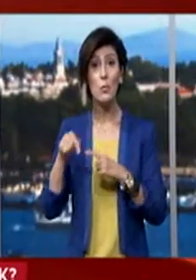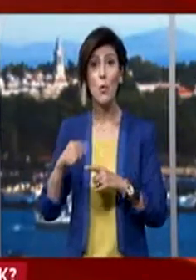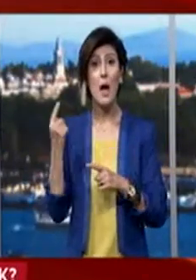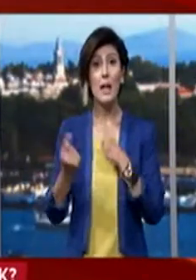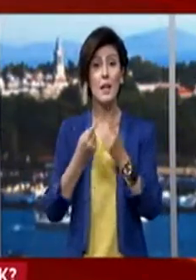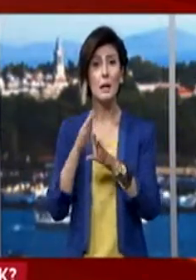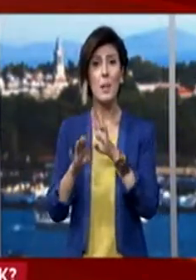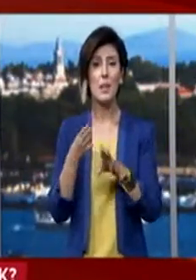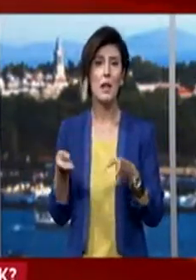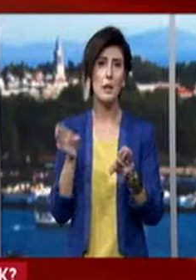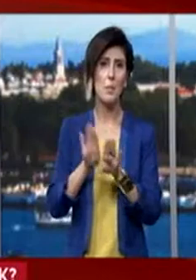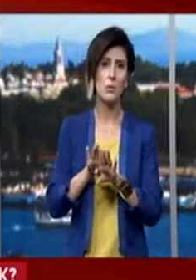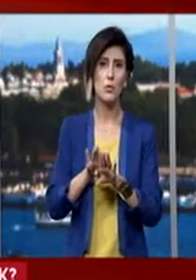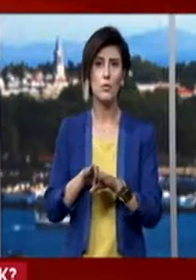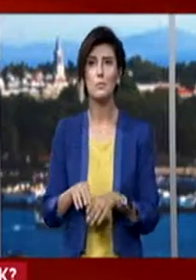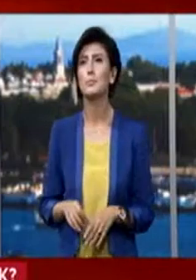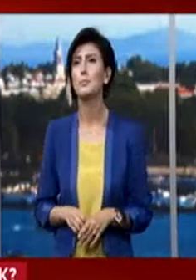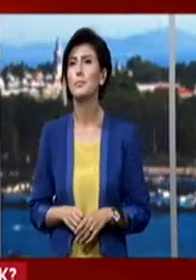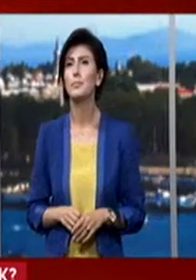alternatifin kapılarını kapatıyor.